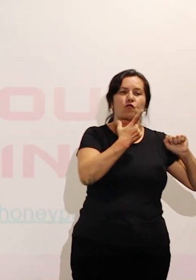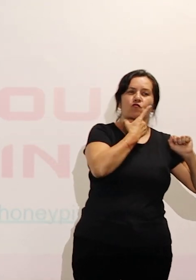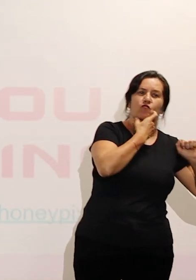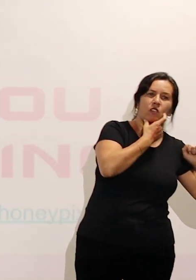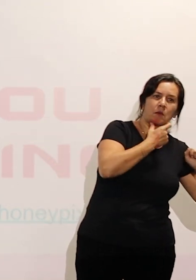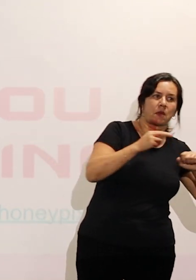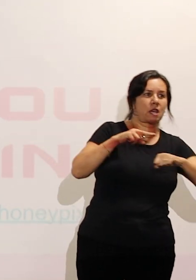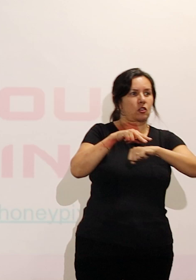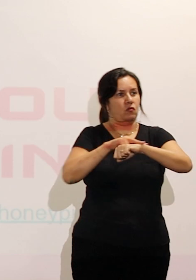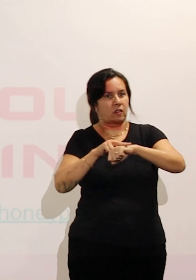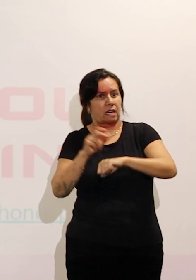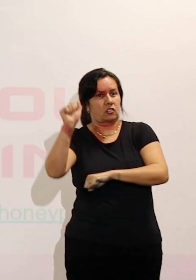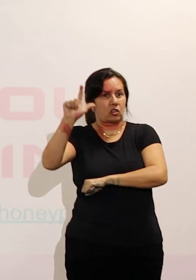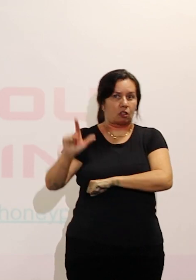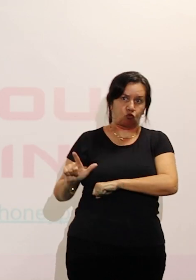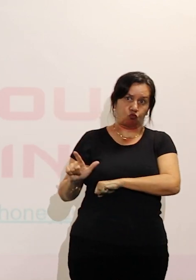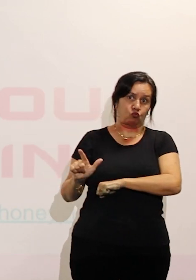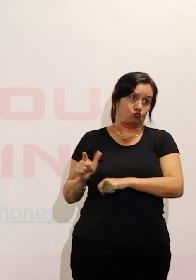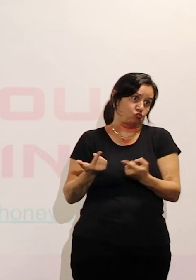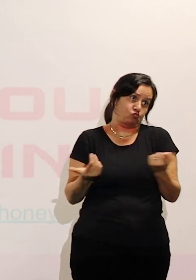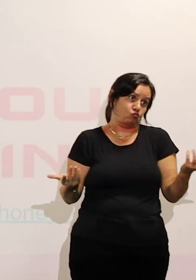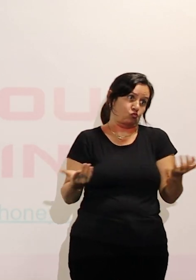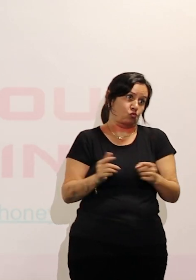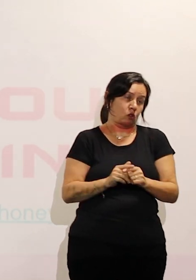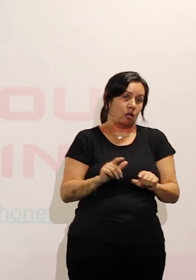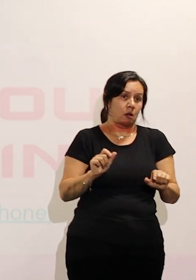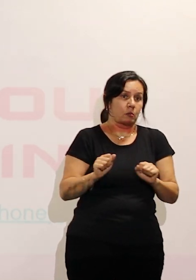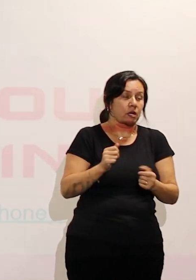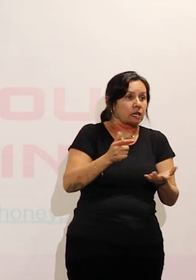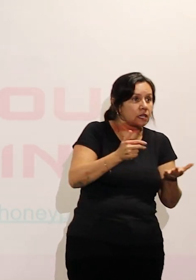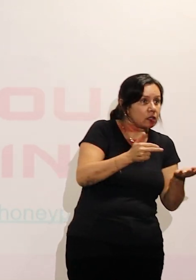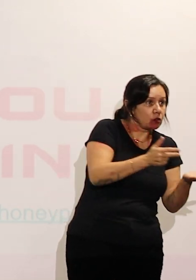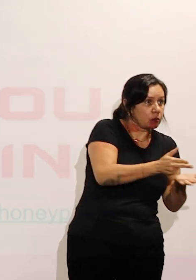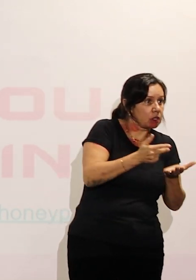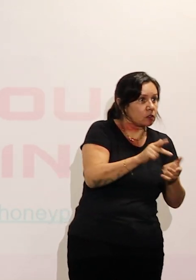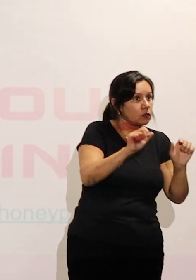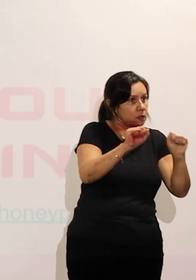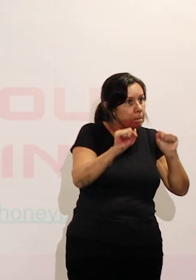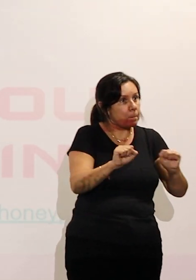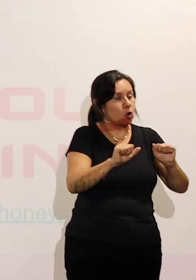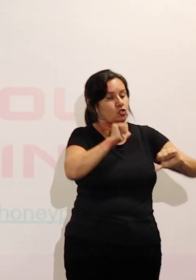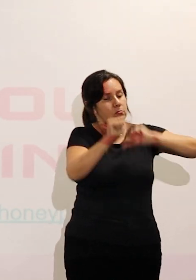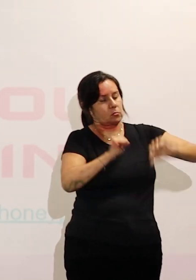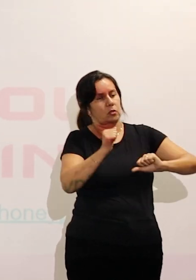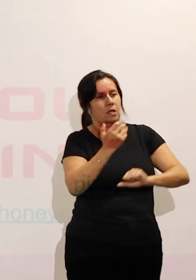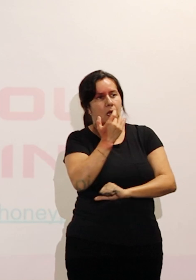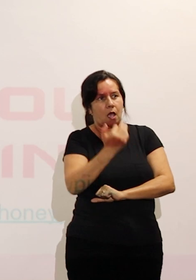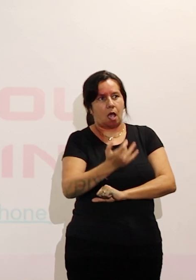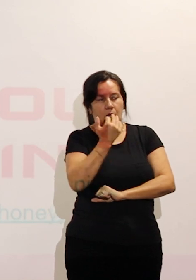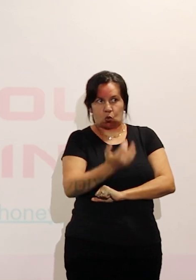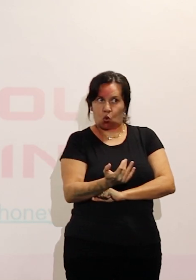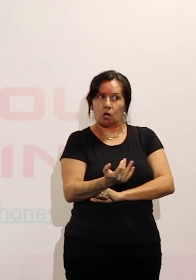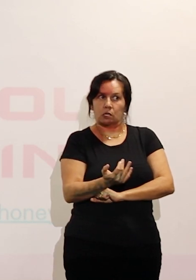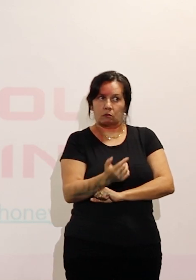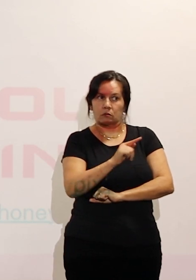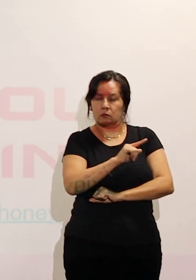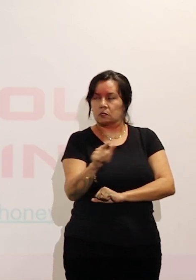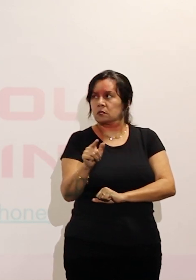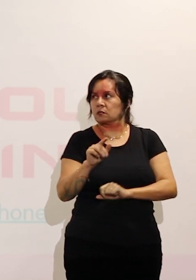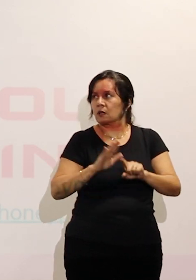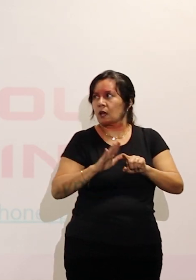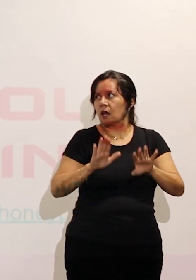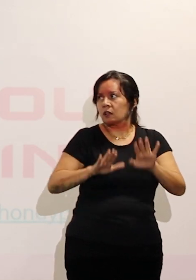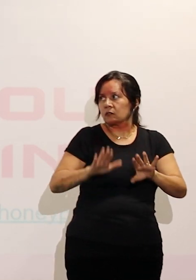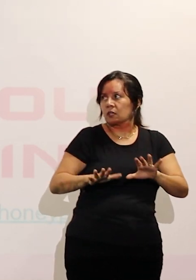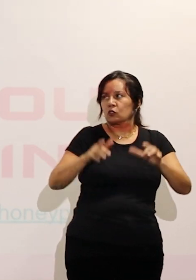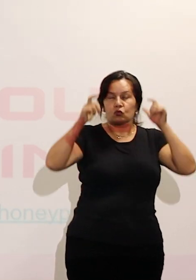vermelho, verde, azul? Porque no pixel art é muito fácil você mudar a cor e é muito fácil você botar um elemento numa camada por cima E você testar, falar com